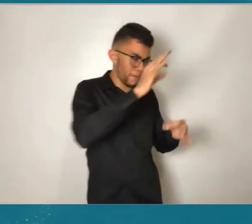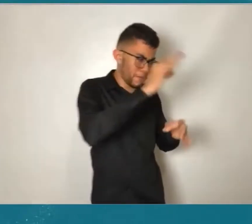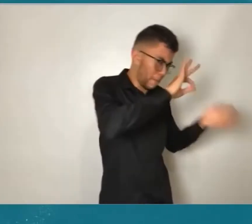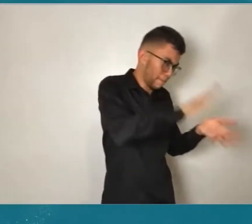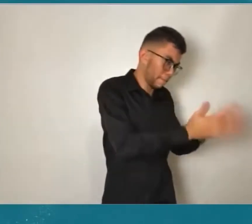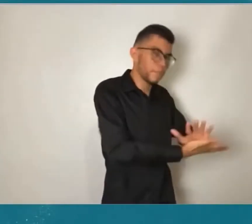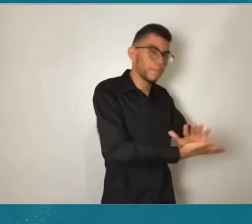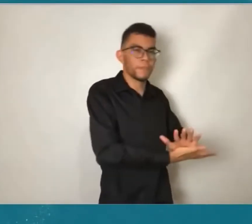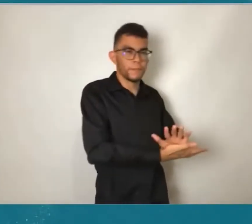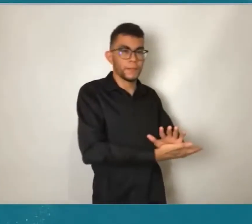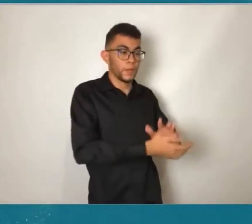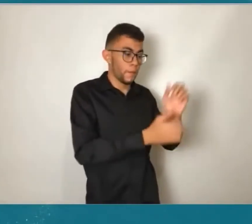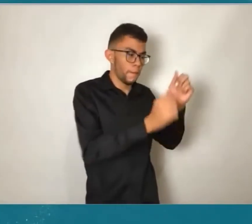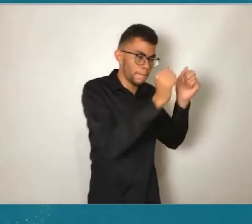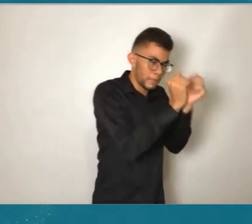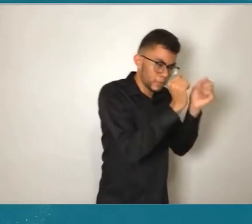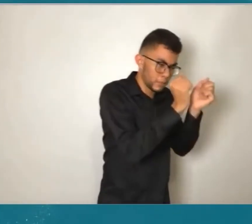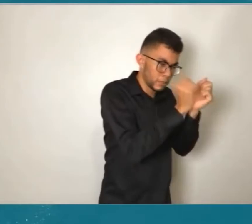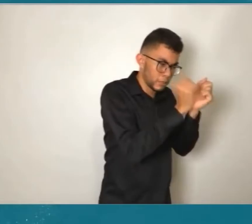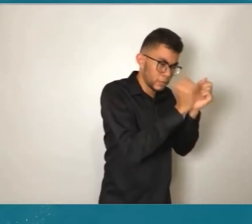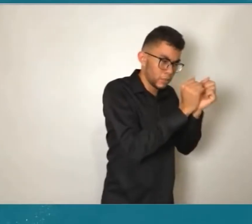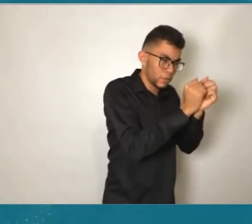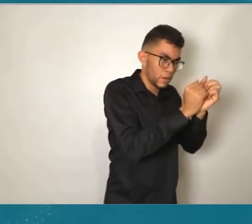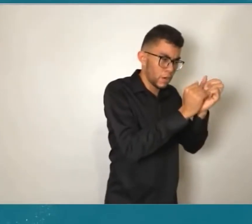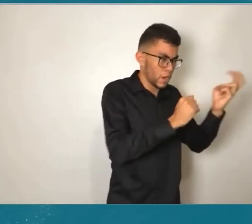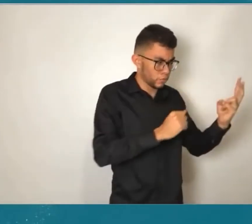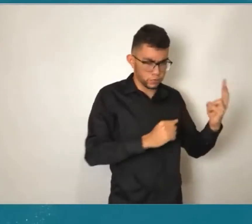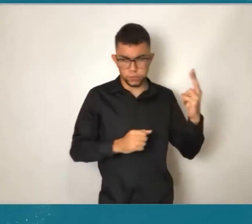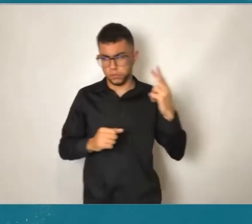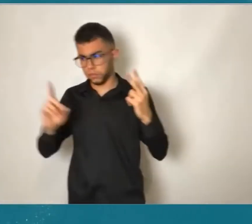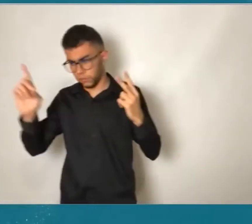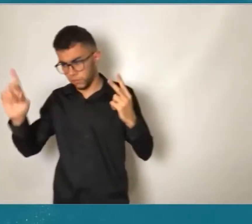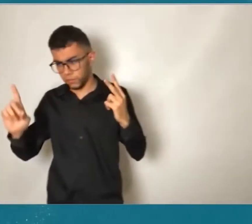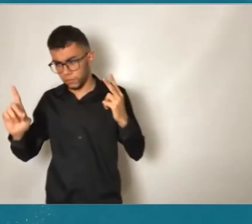Senhor, ó, no versículo